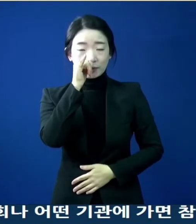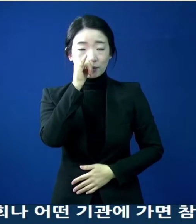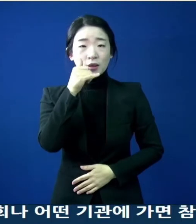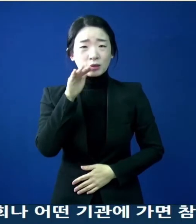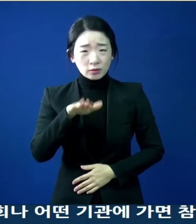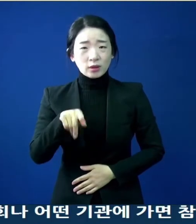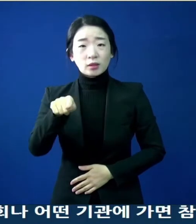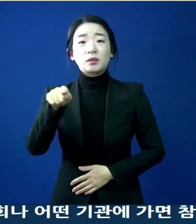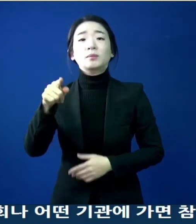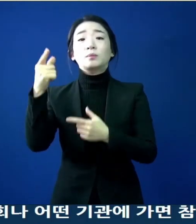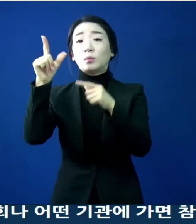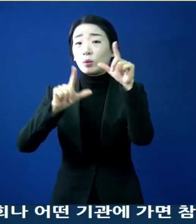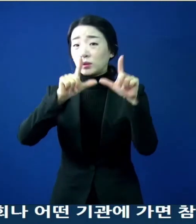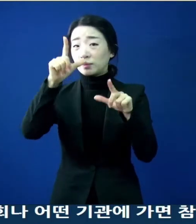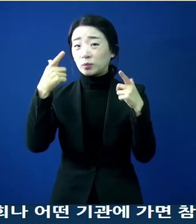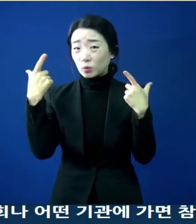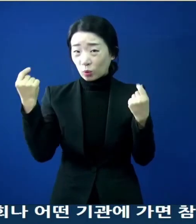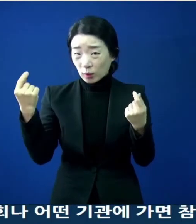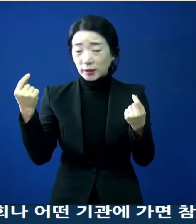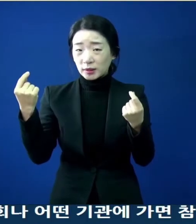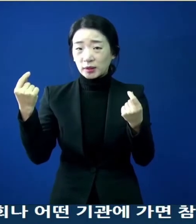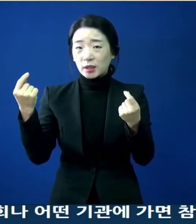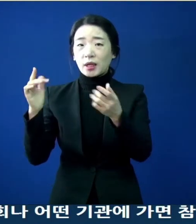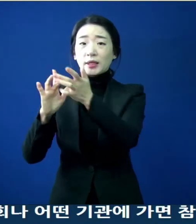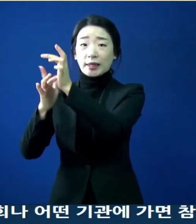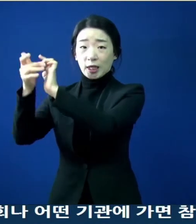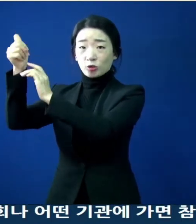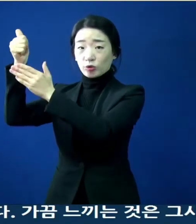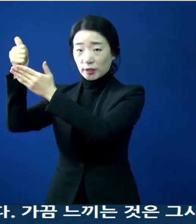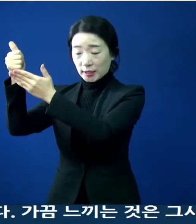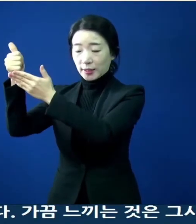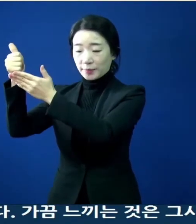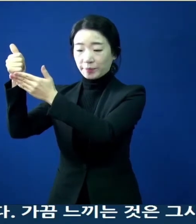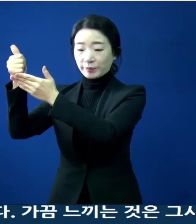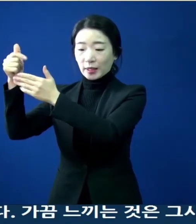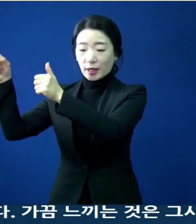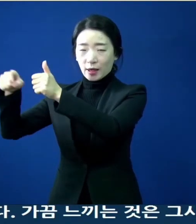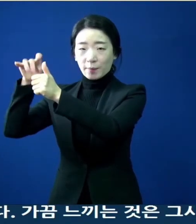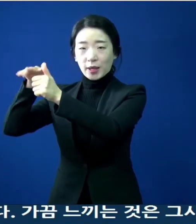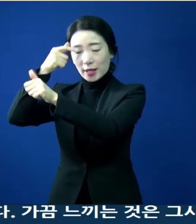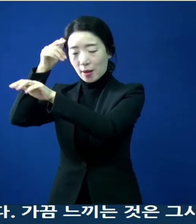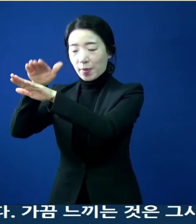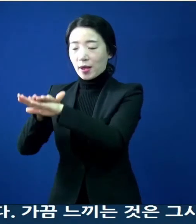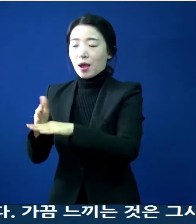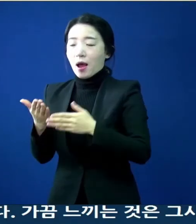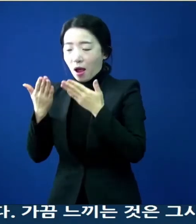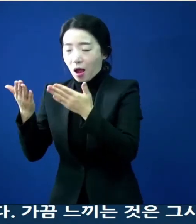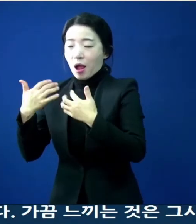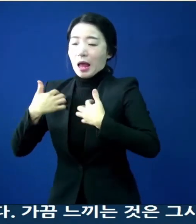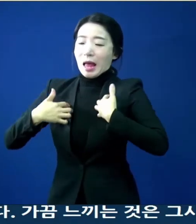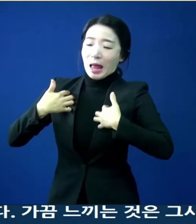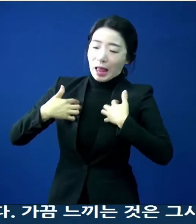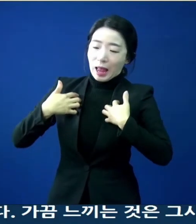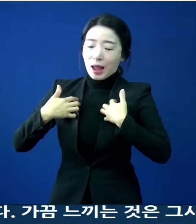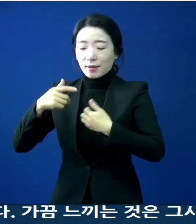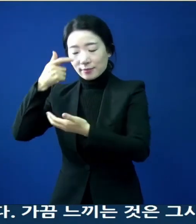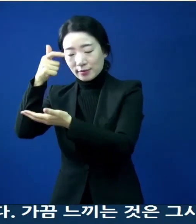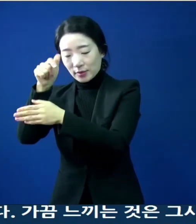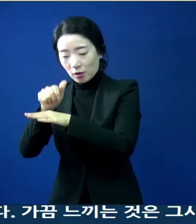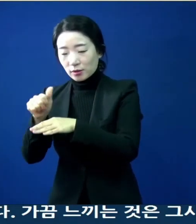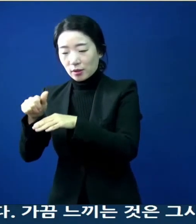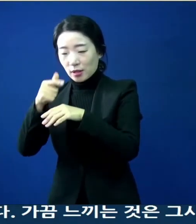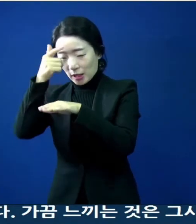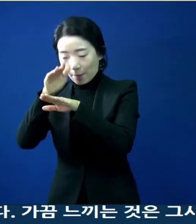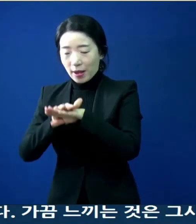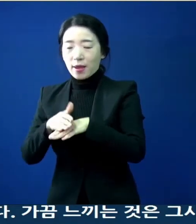있습니다. 주일날 잘 준비하는 마음으로 예배드리러 와서 주님 앞에 예배를 딱 드리고 나가는